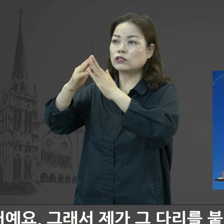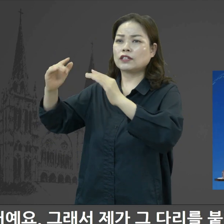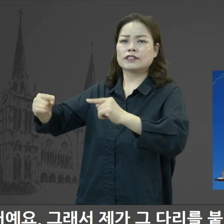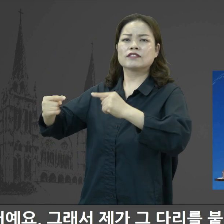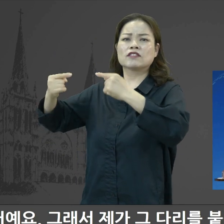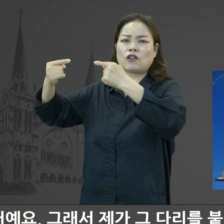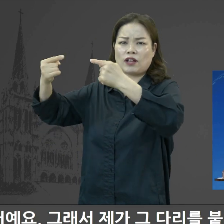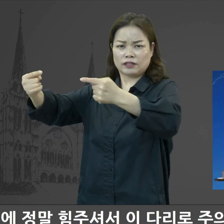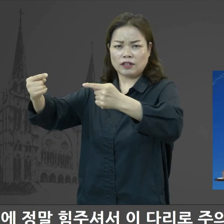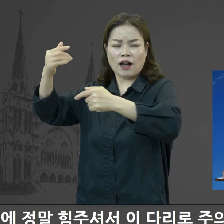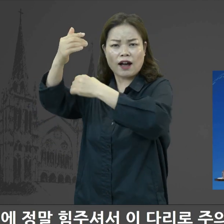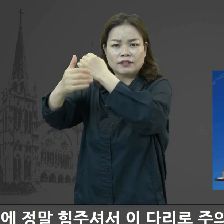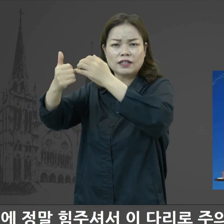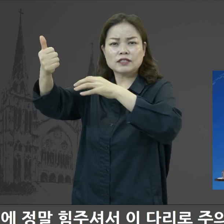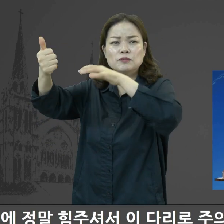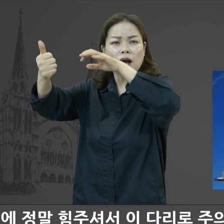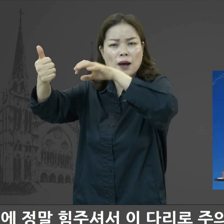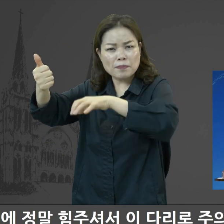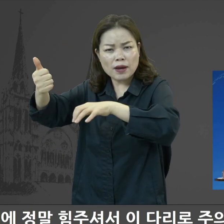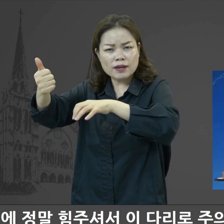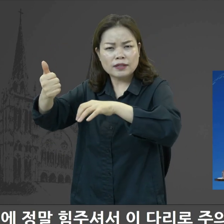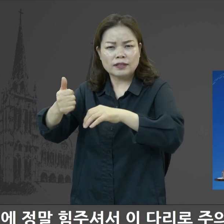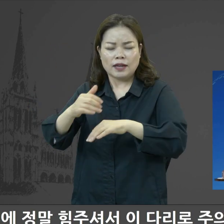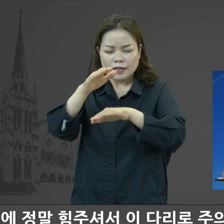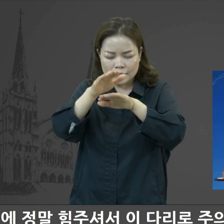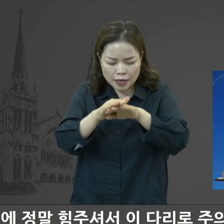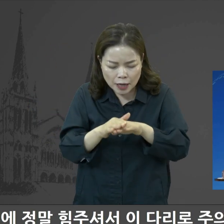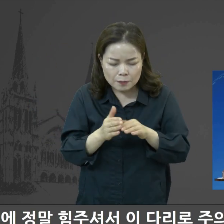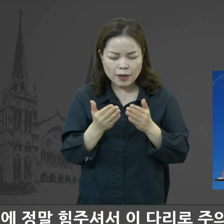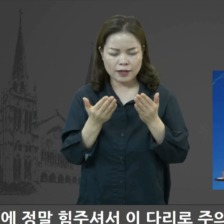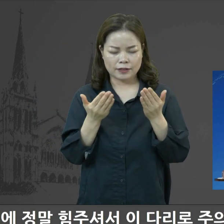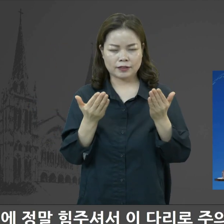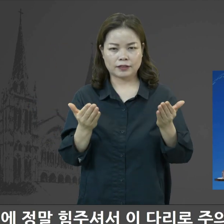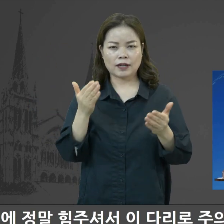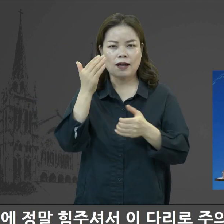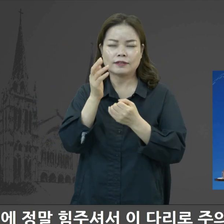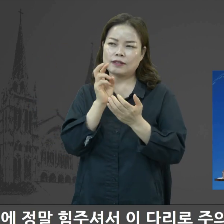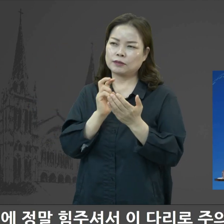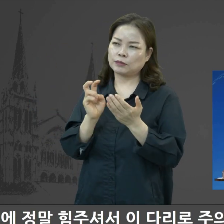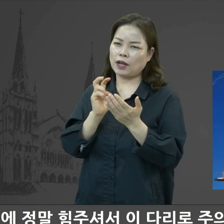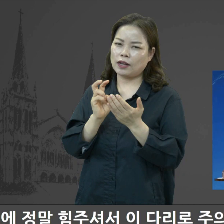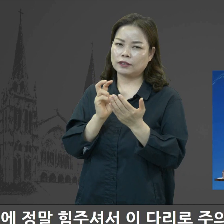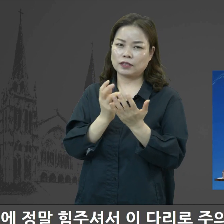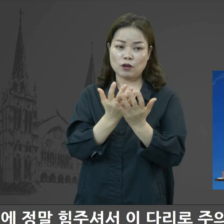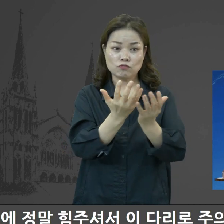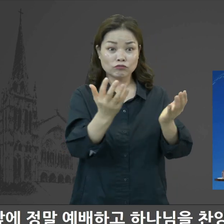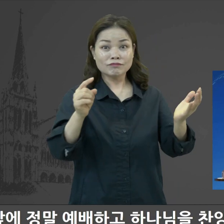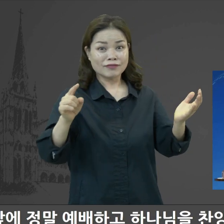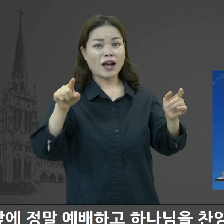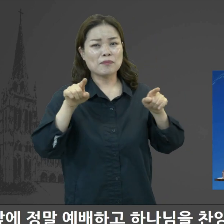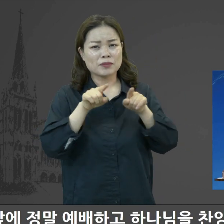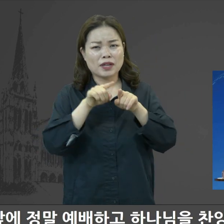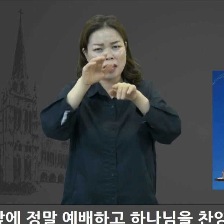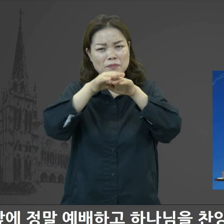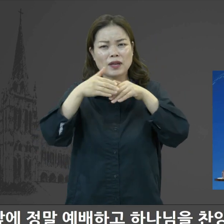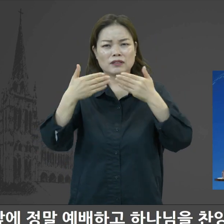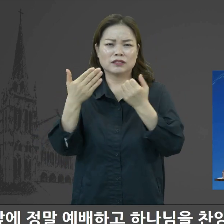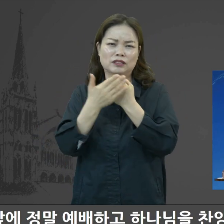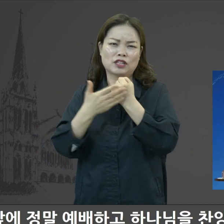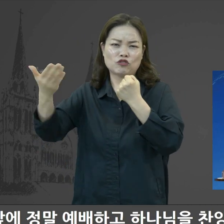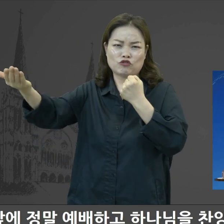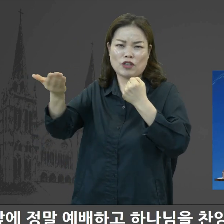들어가서 정말 하나님 앞에 정말 예배하고 하나님을 찬양하는 그런 무리 가운데서 함께 예배할 수 있는 은혜